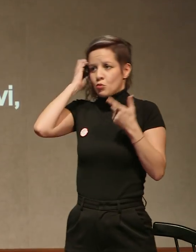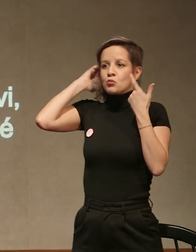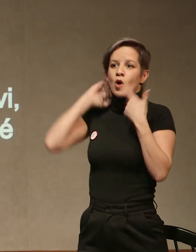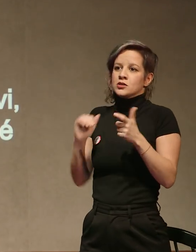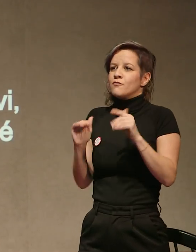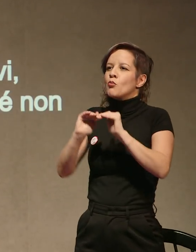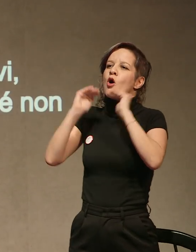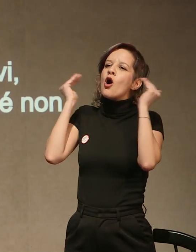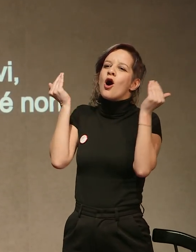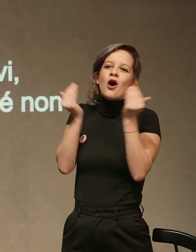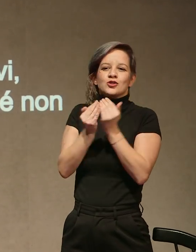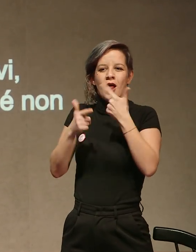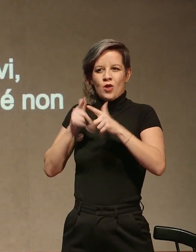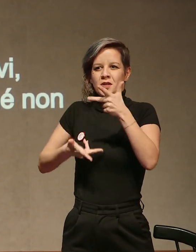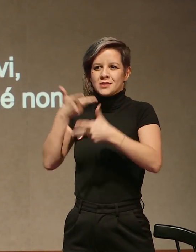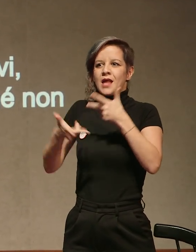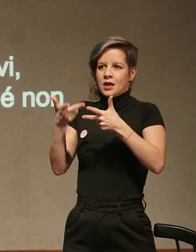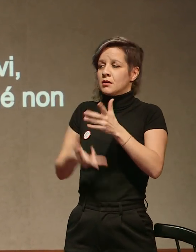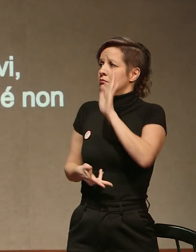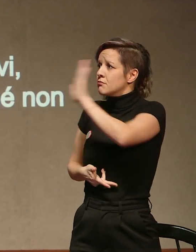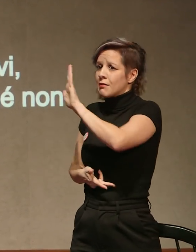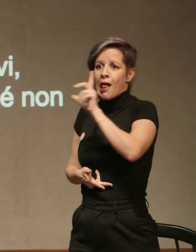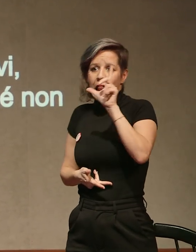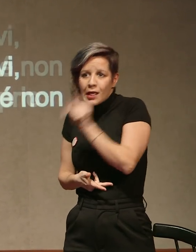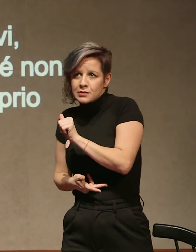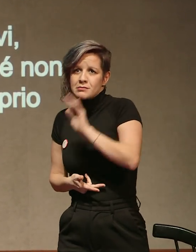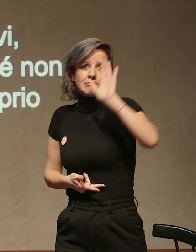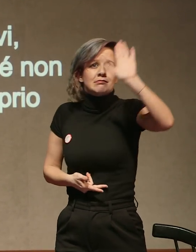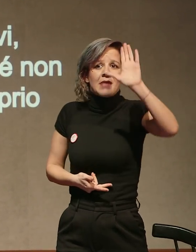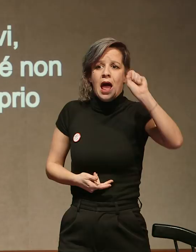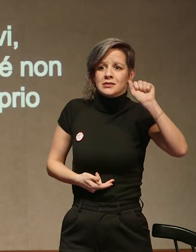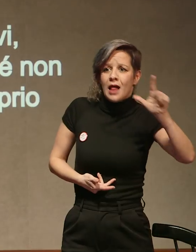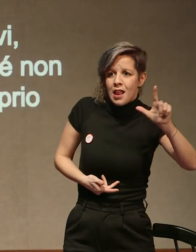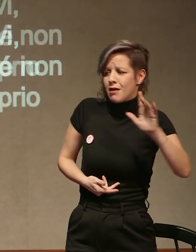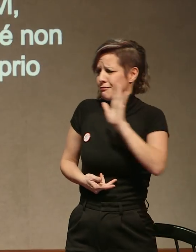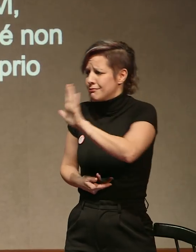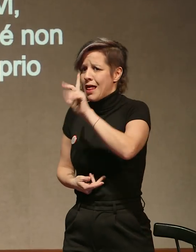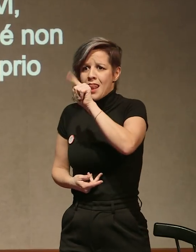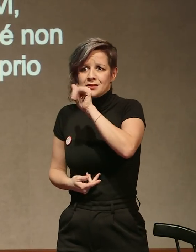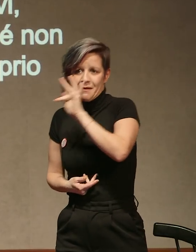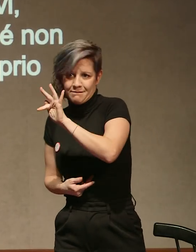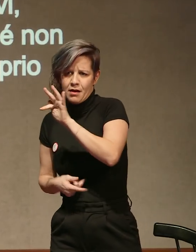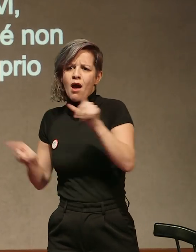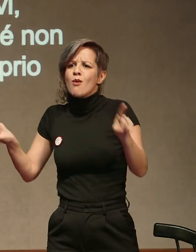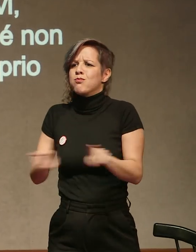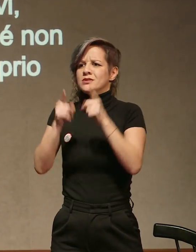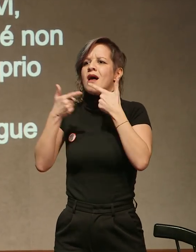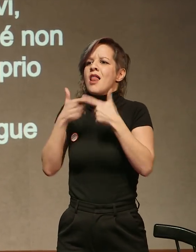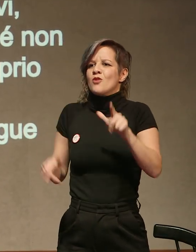eh Proprio perché tutto il mondo Nel mondo ci sono diverse lingue dei segni la lingua dei segni italiana quella americana quella